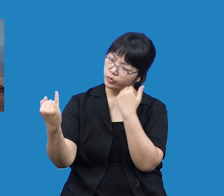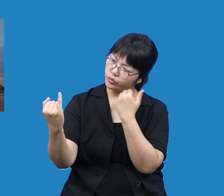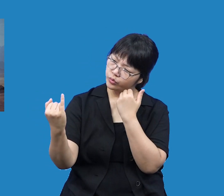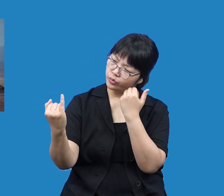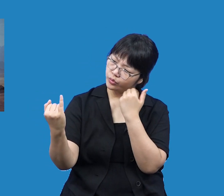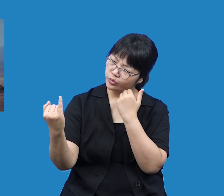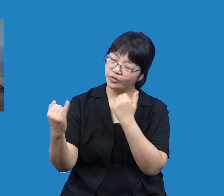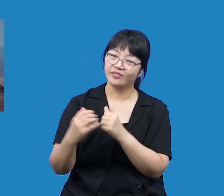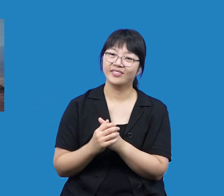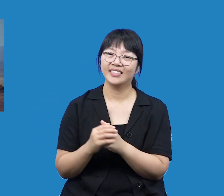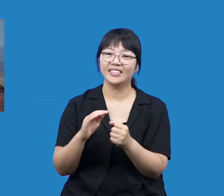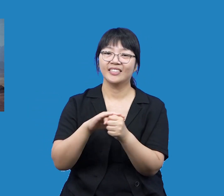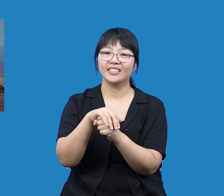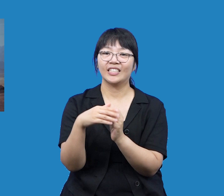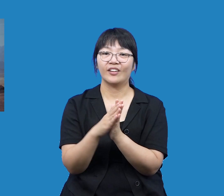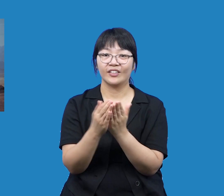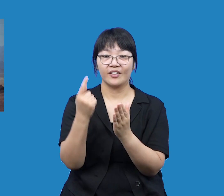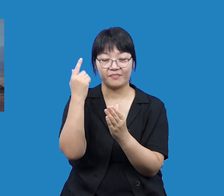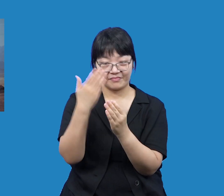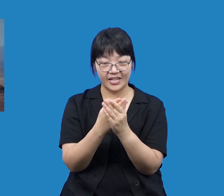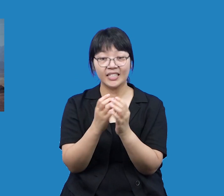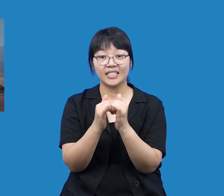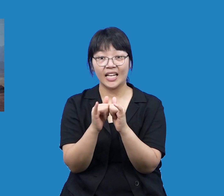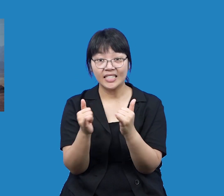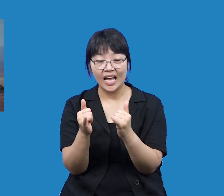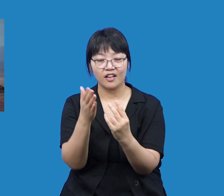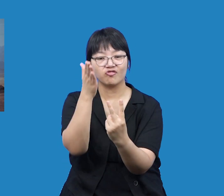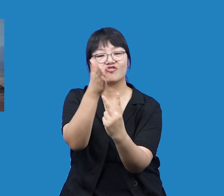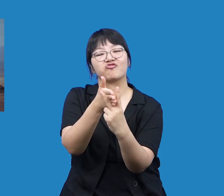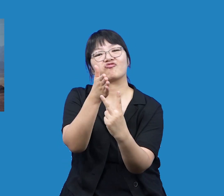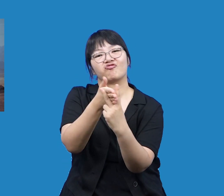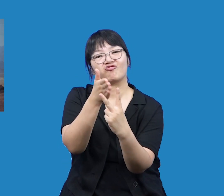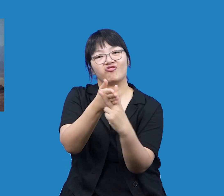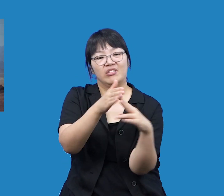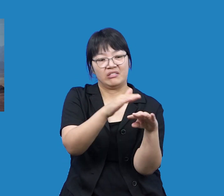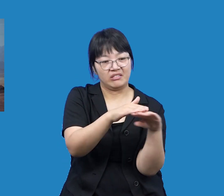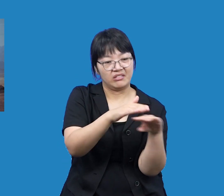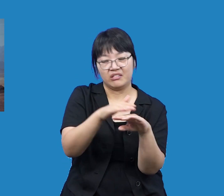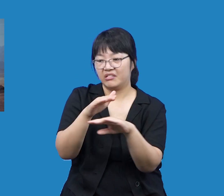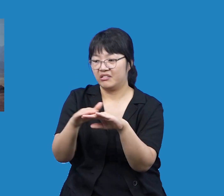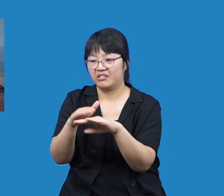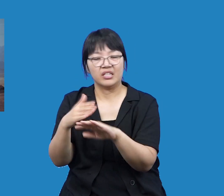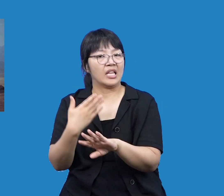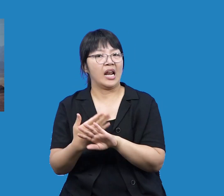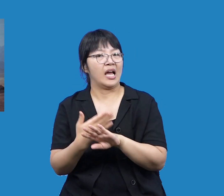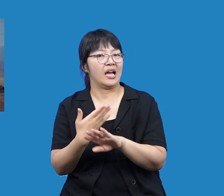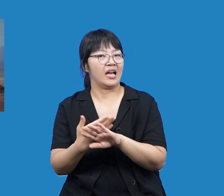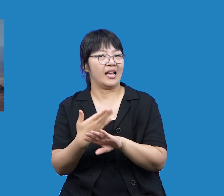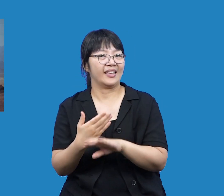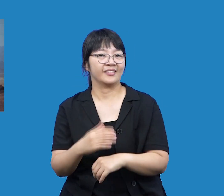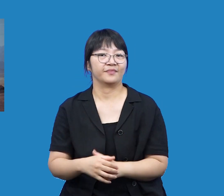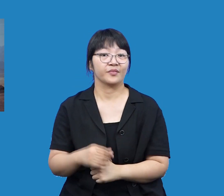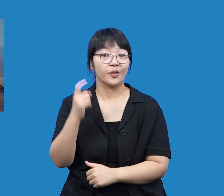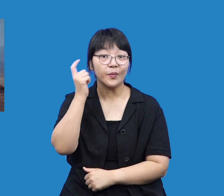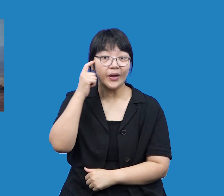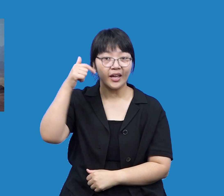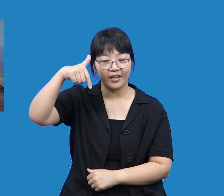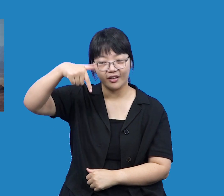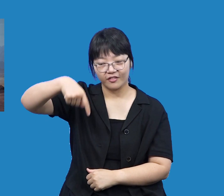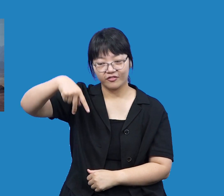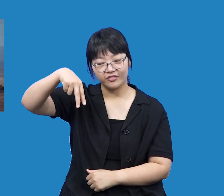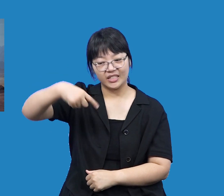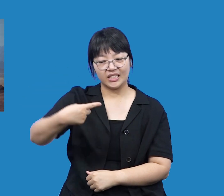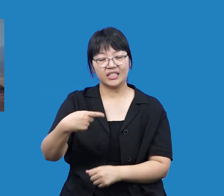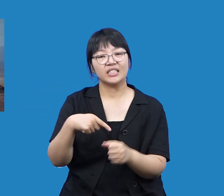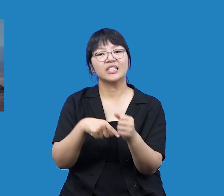둘러싸고 성경학자들의 견해는 다시 둘로 나뉘어집니다. 자, 우리가 성경을 읽다